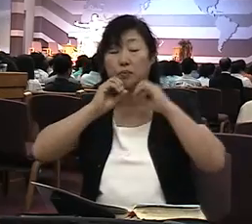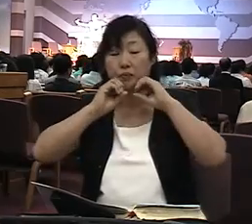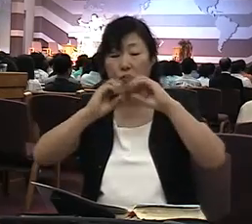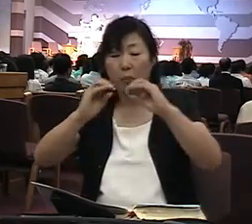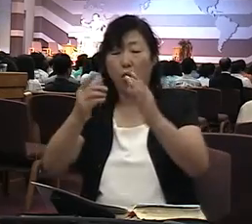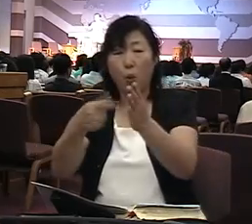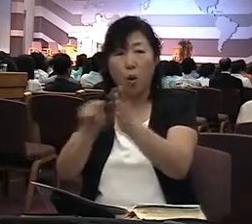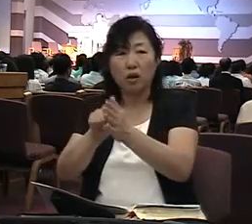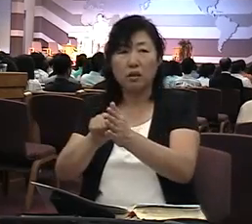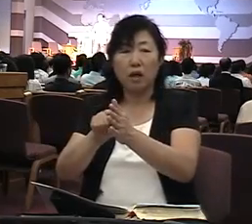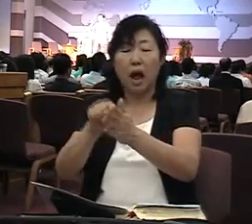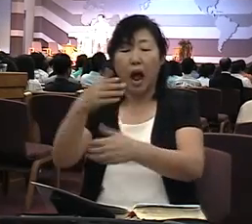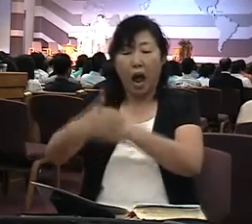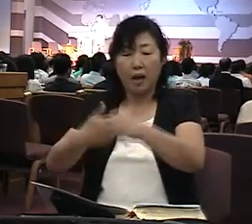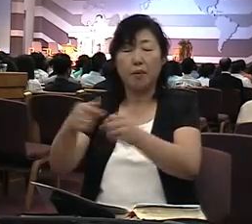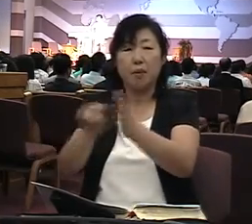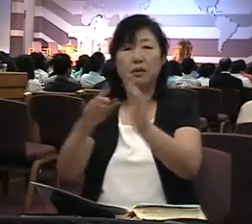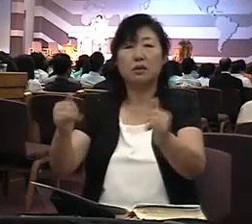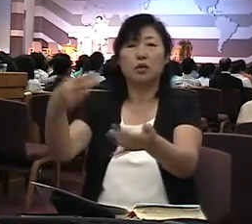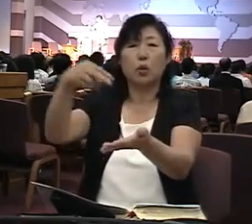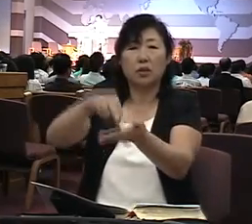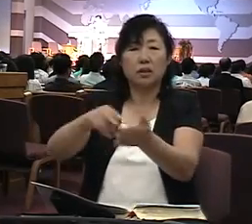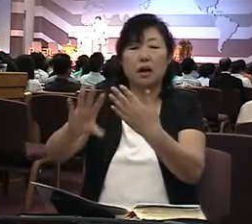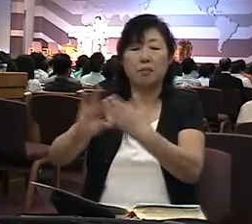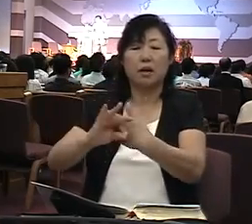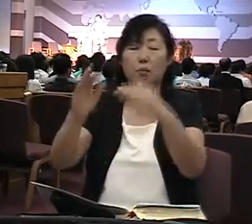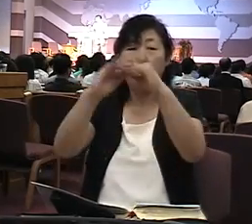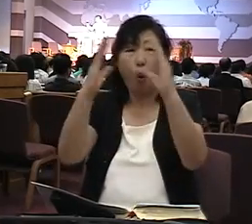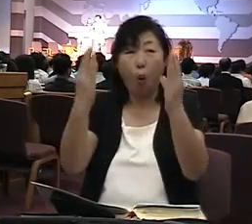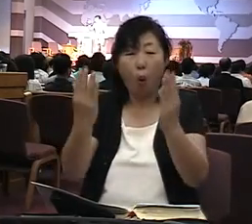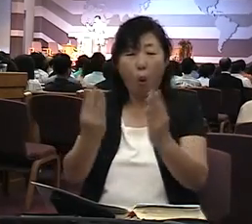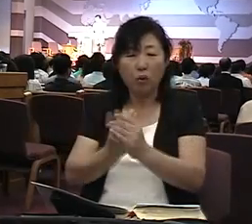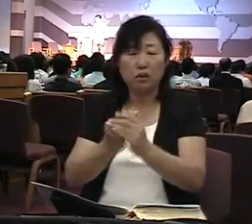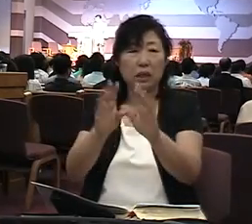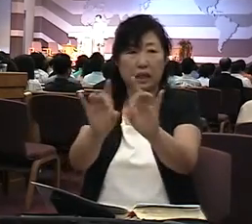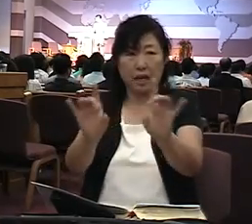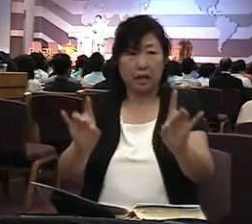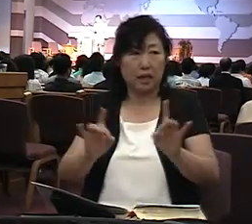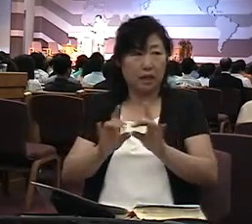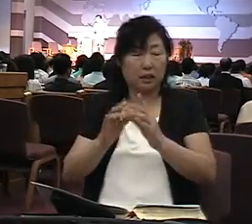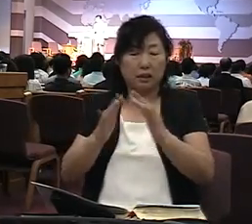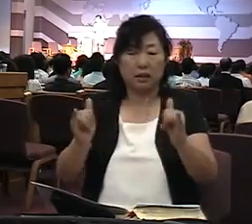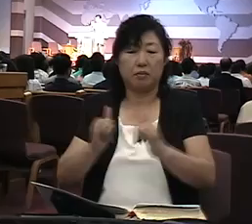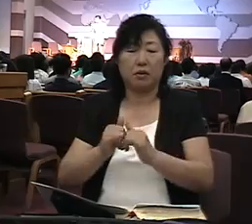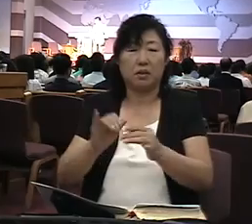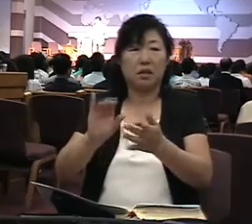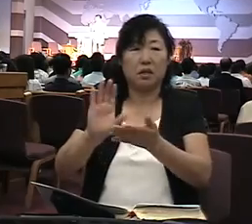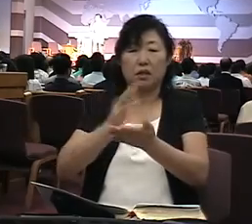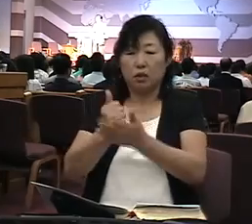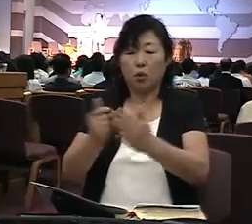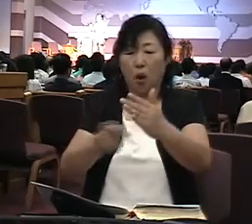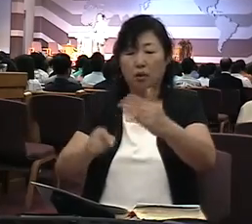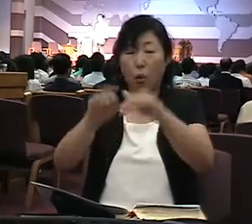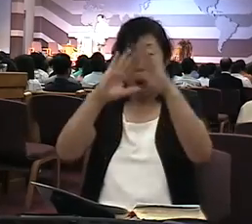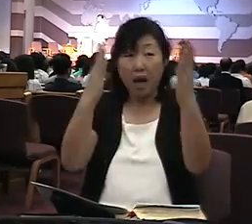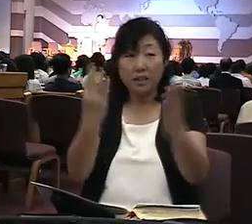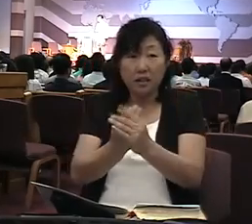백성들이 세워진다면 그 모든 각 백성들, 각 사람들을 그리스도 안에서 완전한 자로 세우기